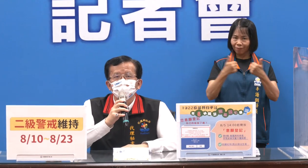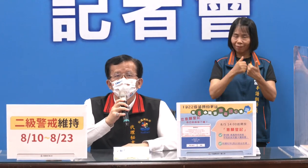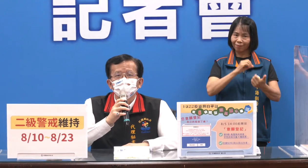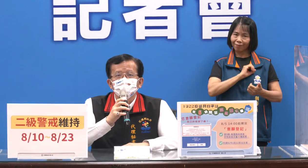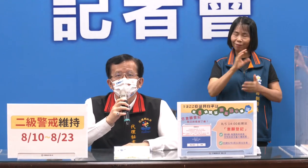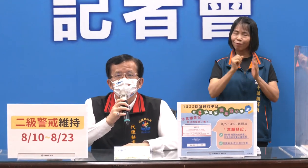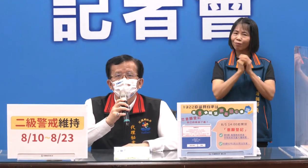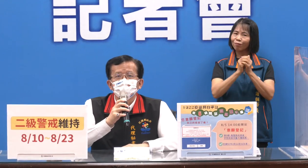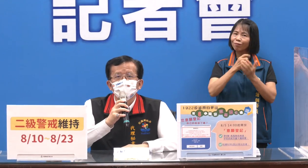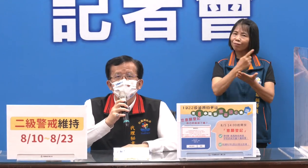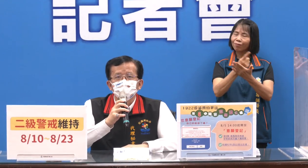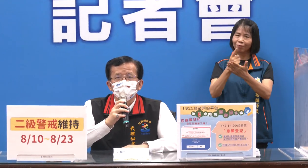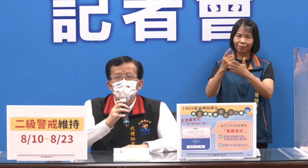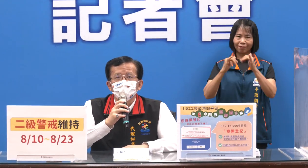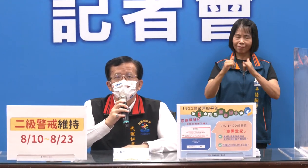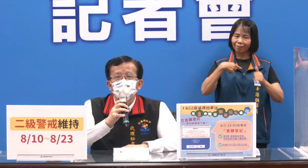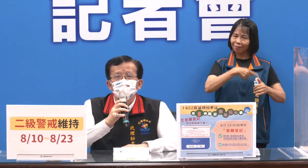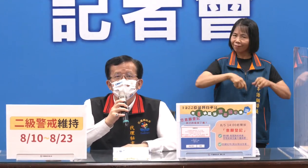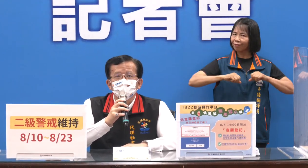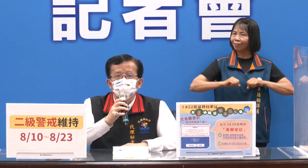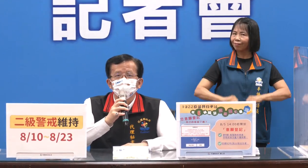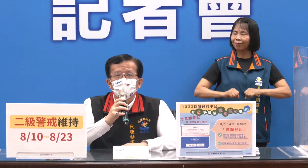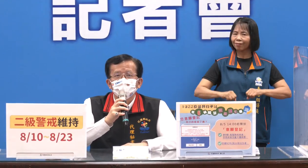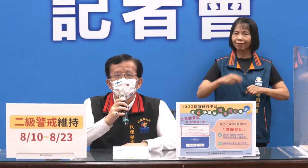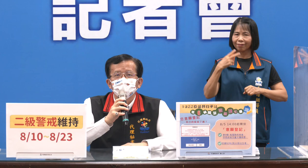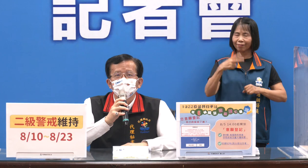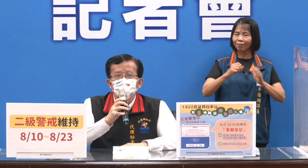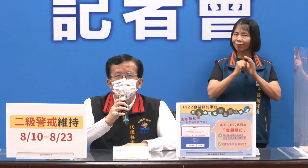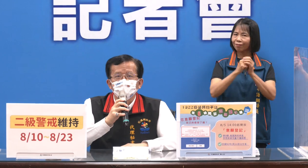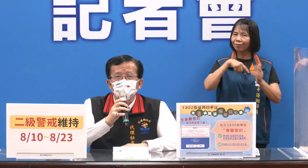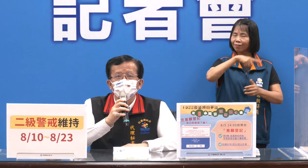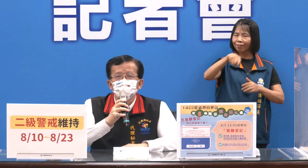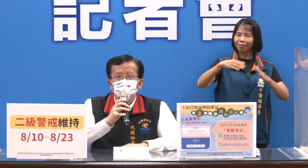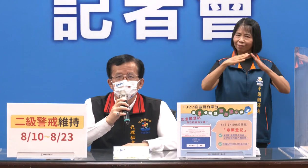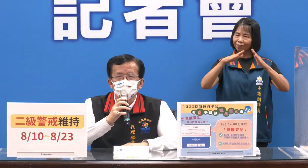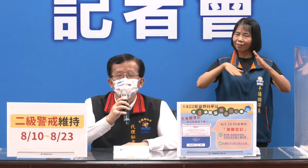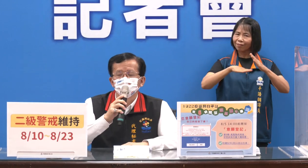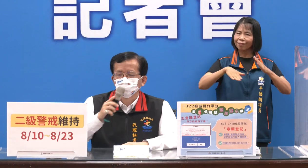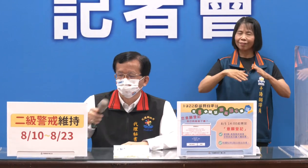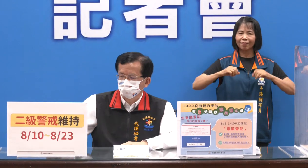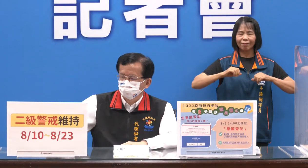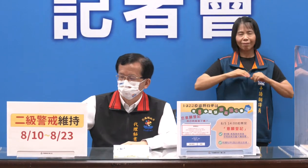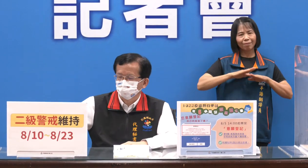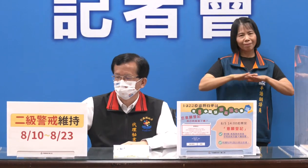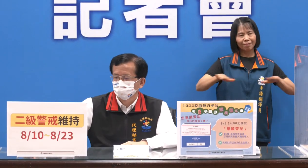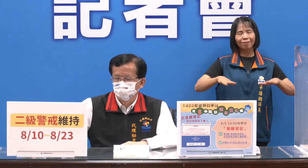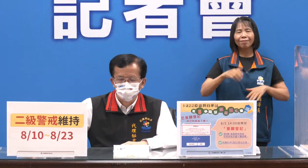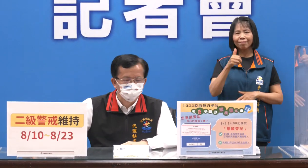束，祝福所有乡亲身体健康，也祝福大家和福平安，谢谢。